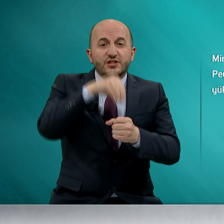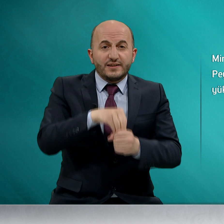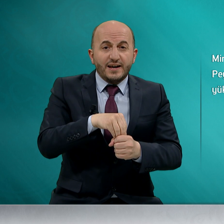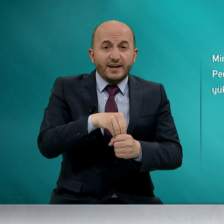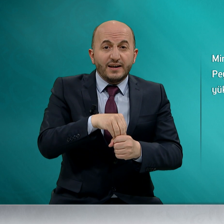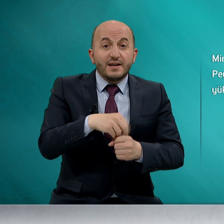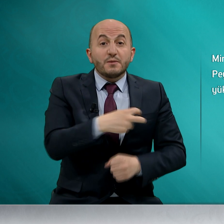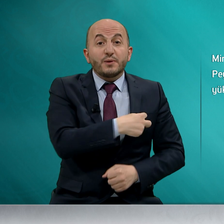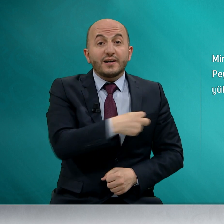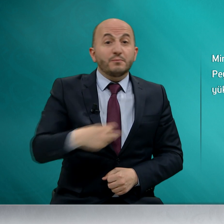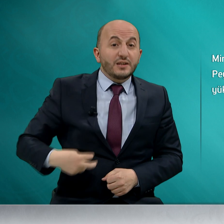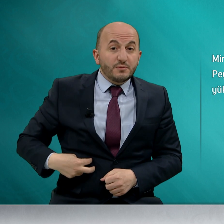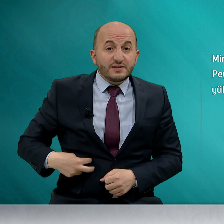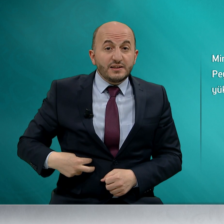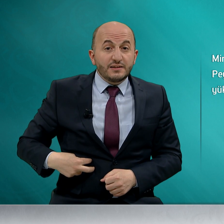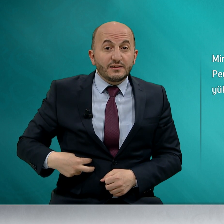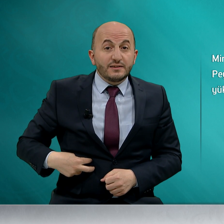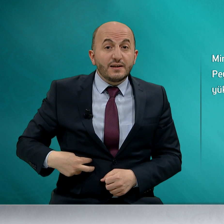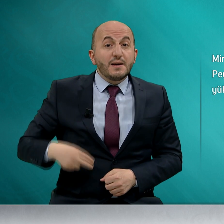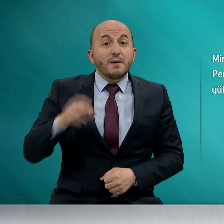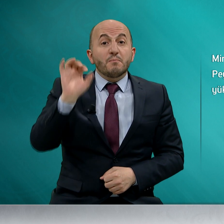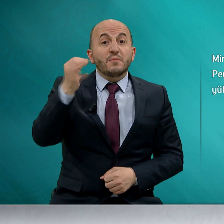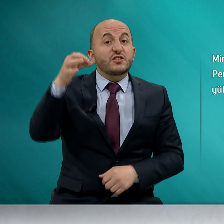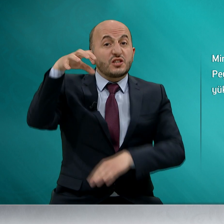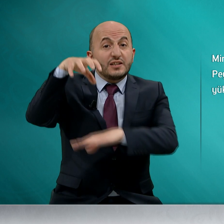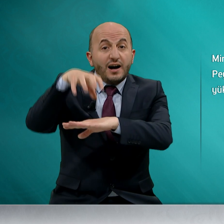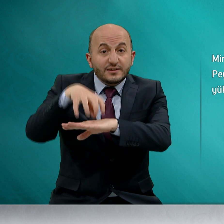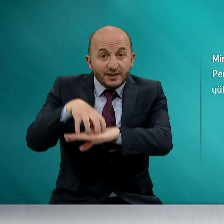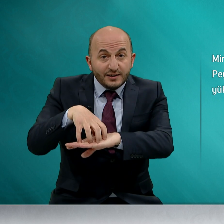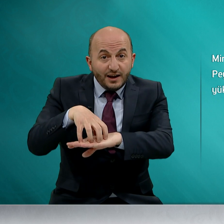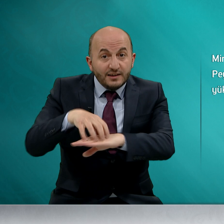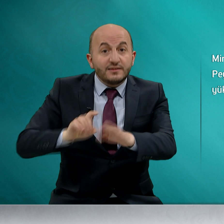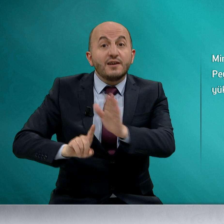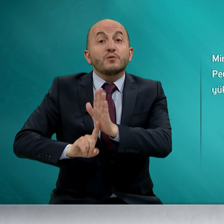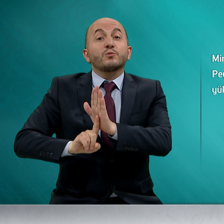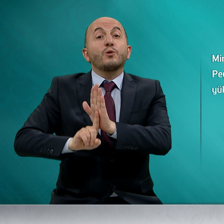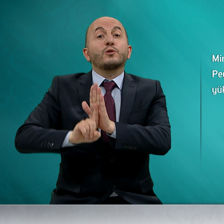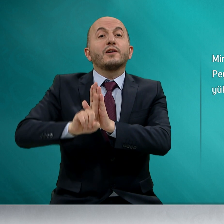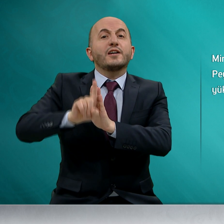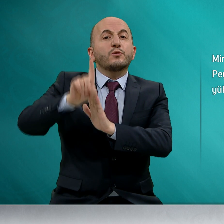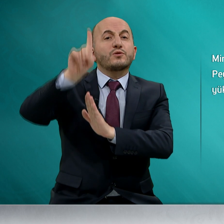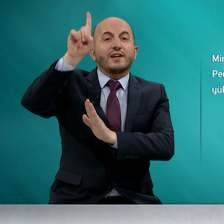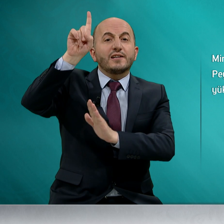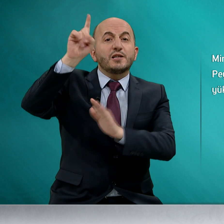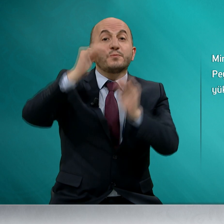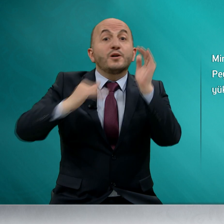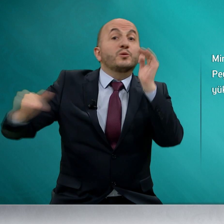gecede Peygamberimizin Mescid-i Aksa'dan göklere yükselip